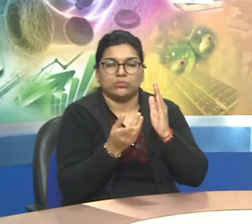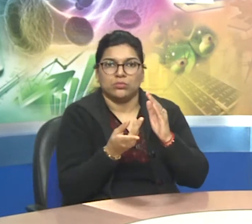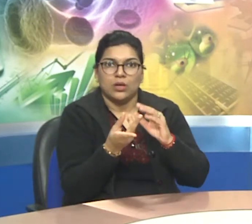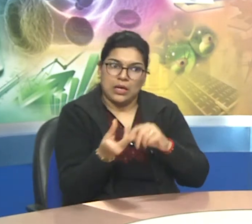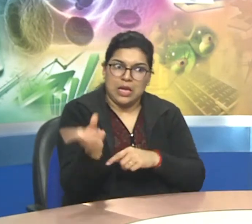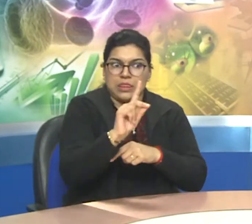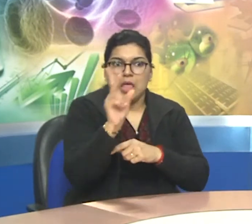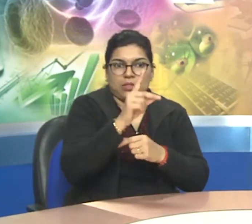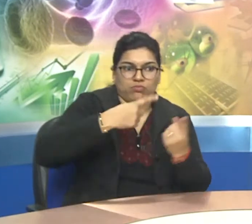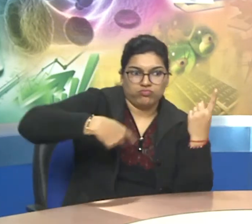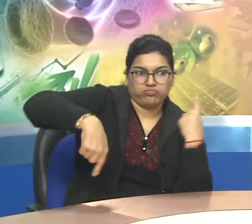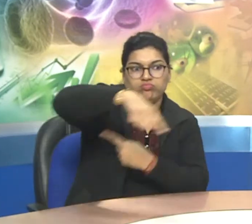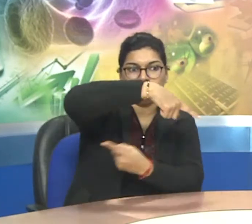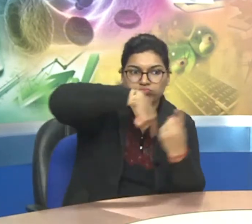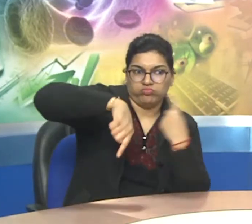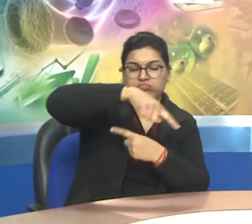All these can be reused.